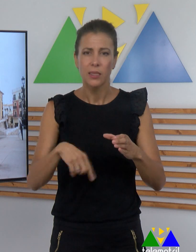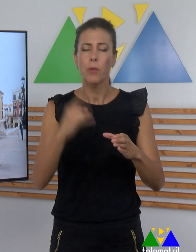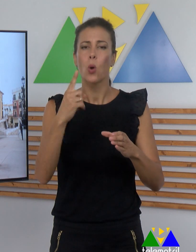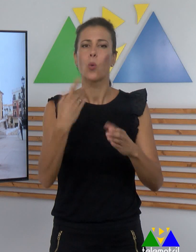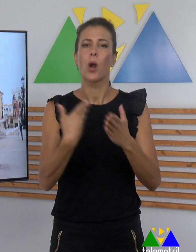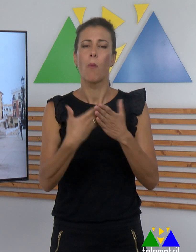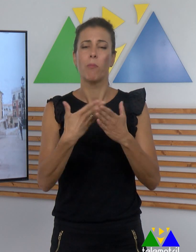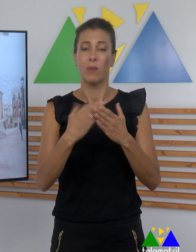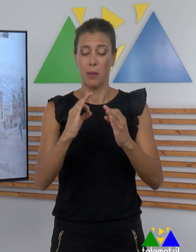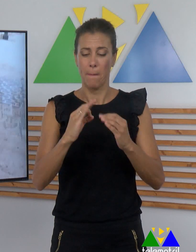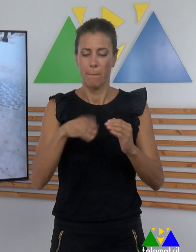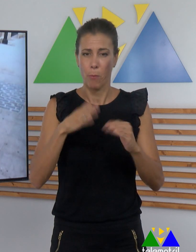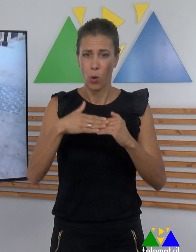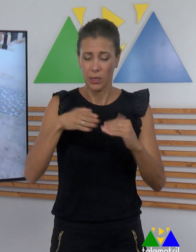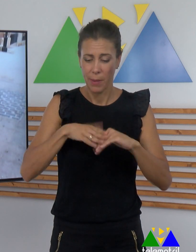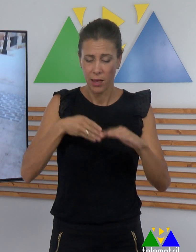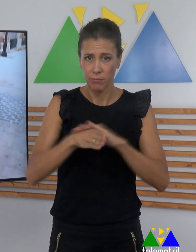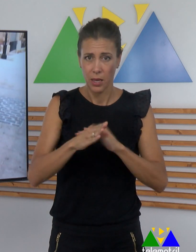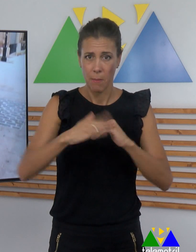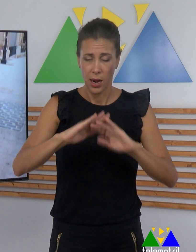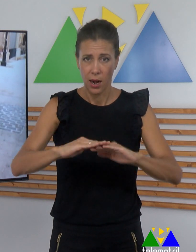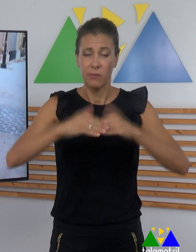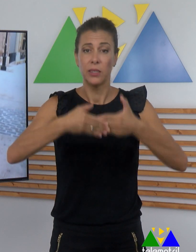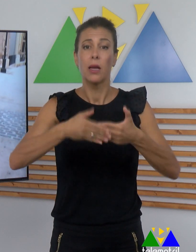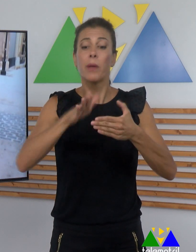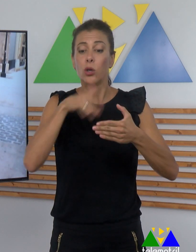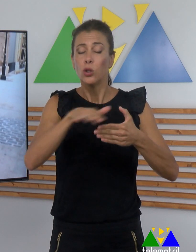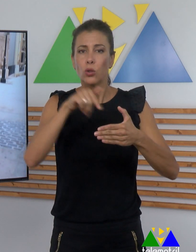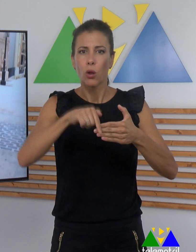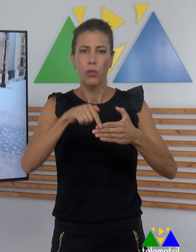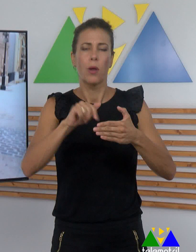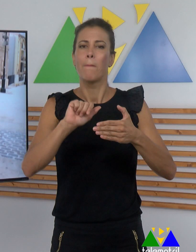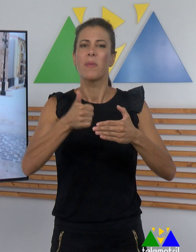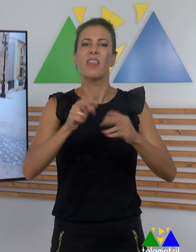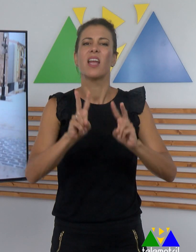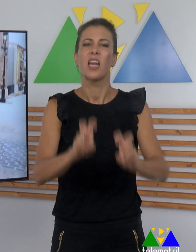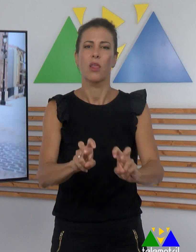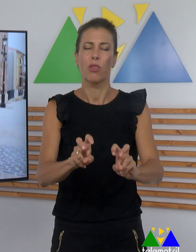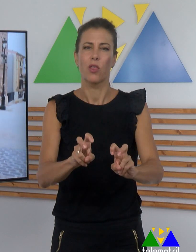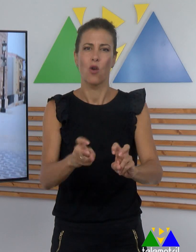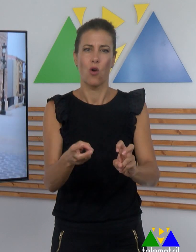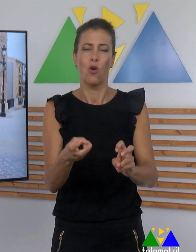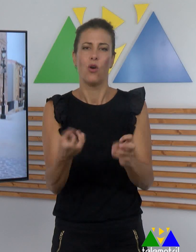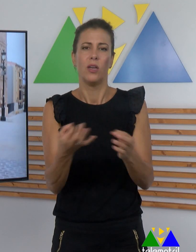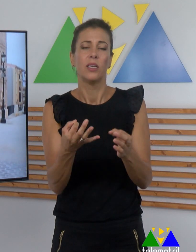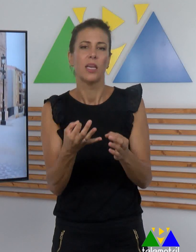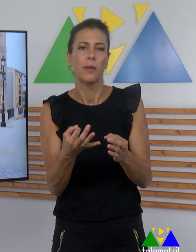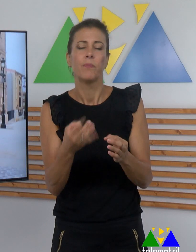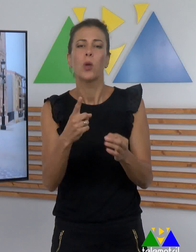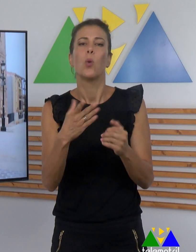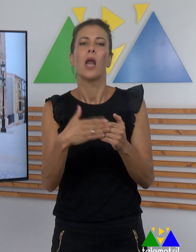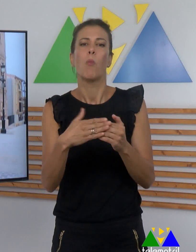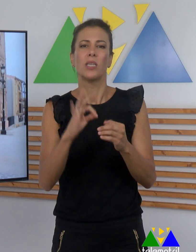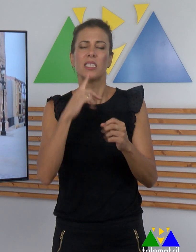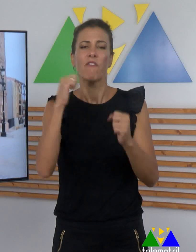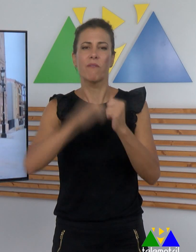puerta que se levantaba, y a este trozo empezaba el inicio de la iglesia mayor, una puerta